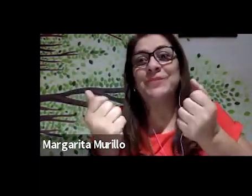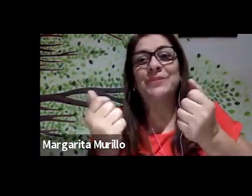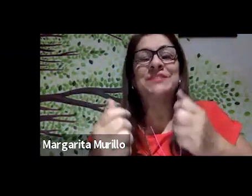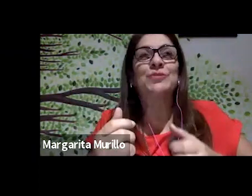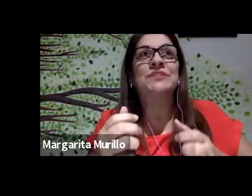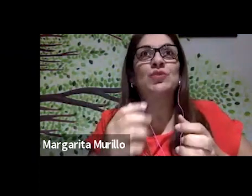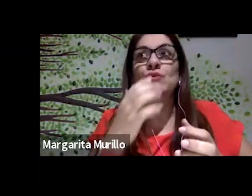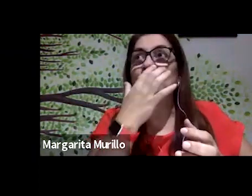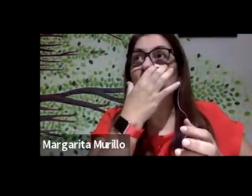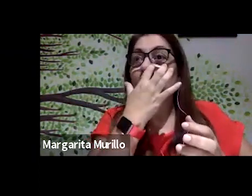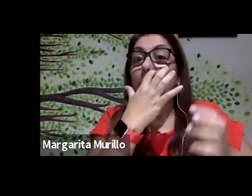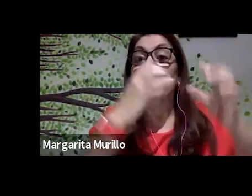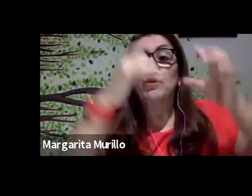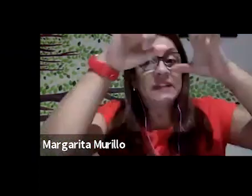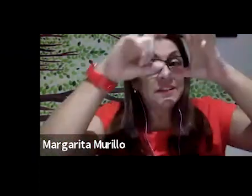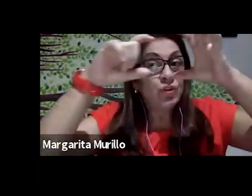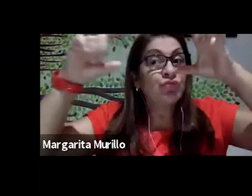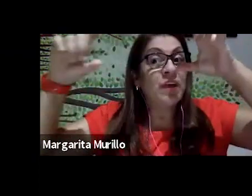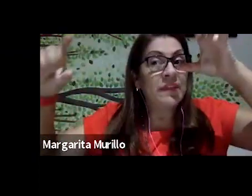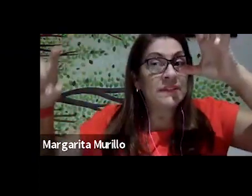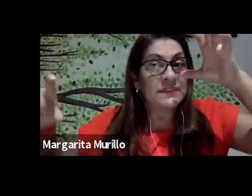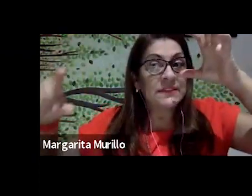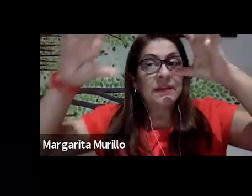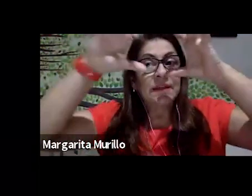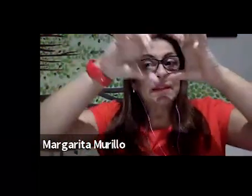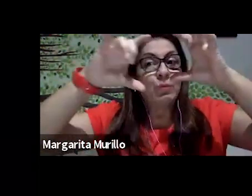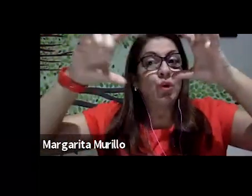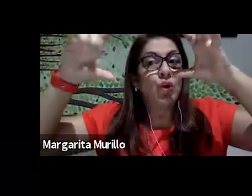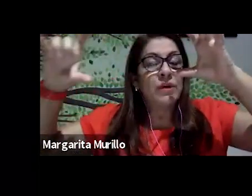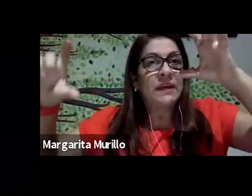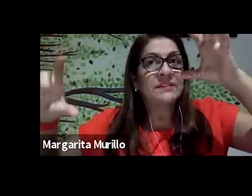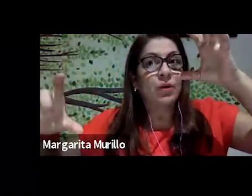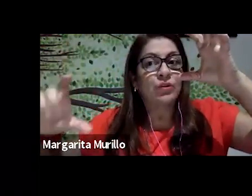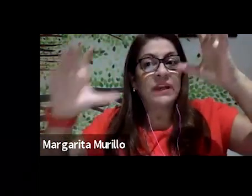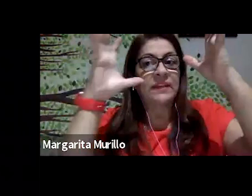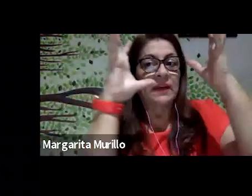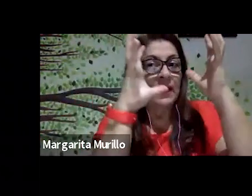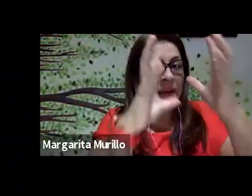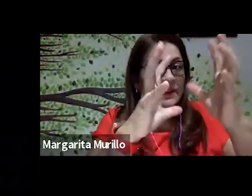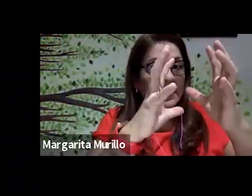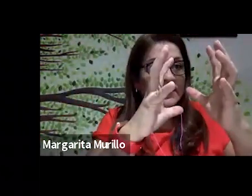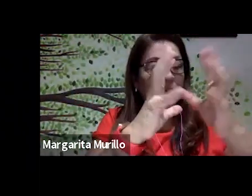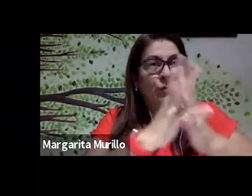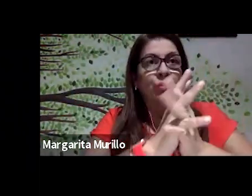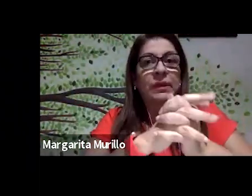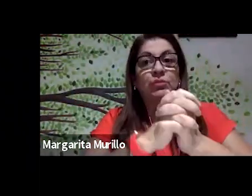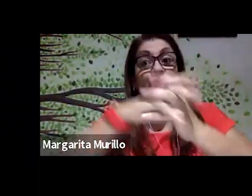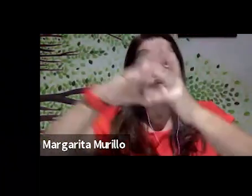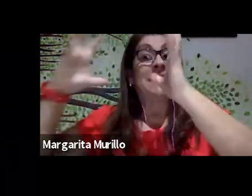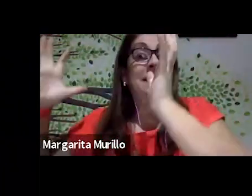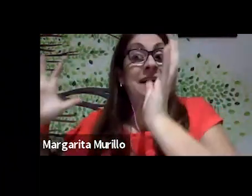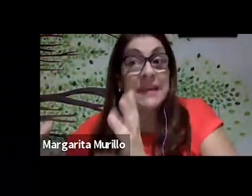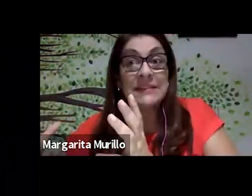dice Helen fischer cuando hace sus estudios porque nacen dos redes neurológicas que conectan entre el cerebro